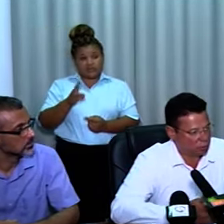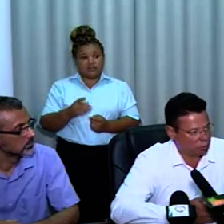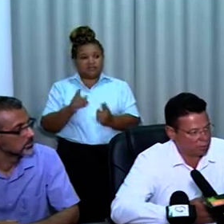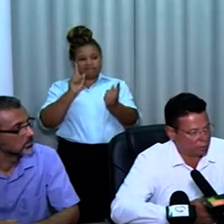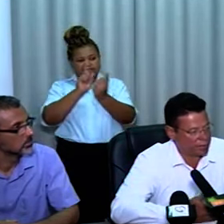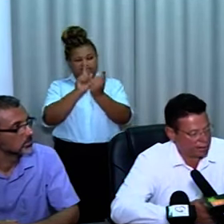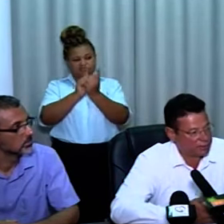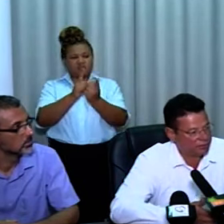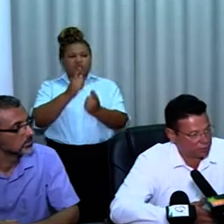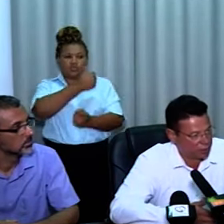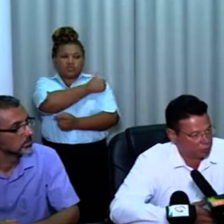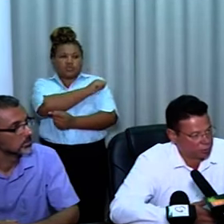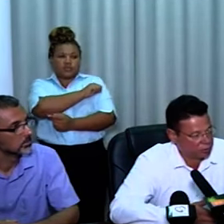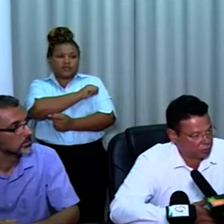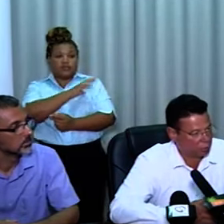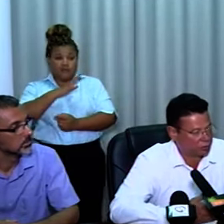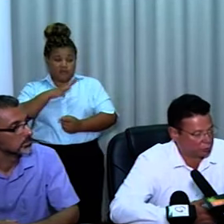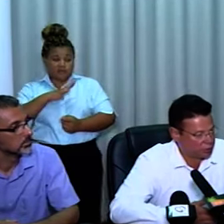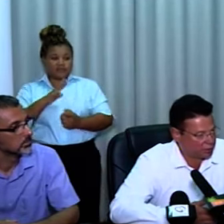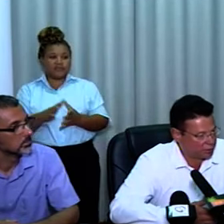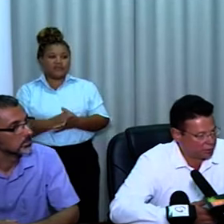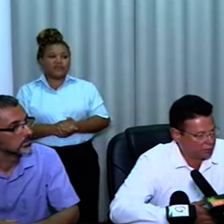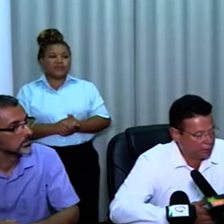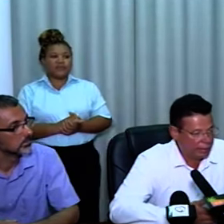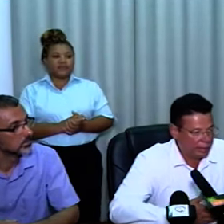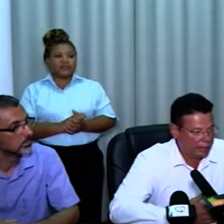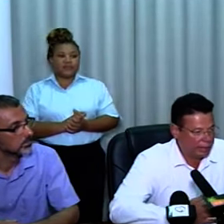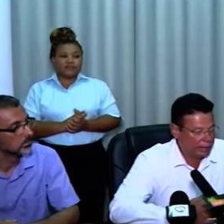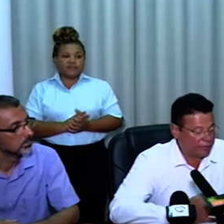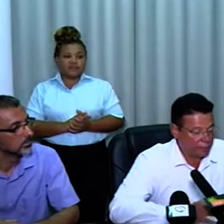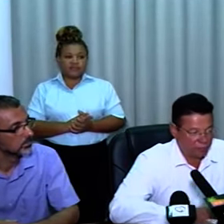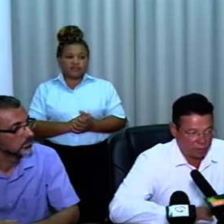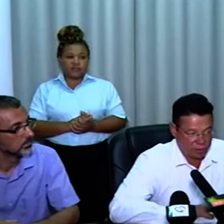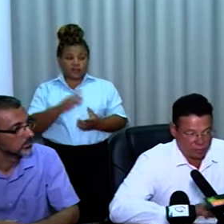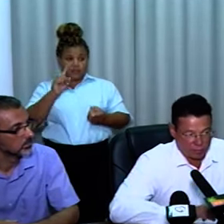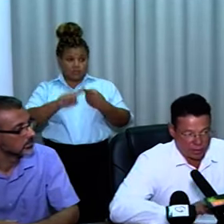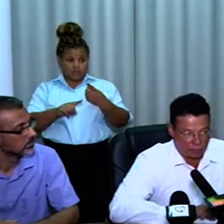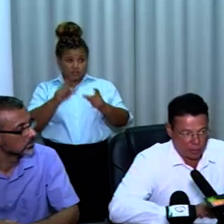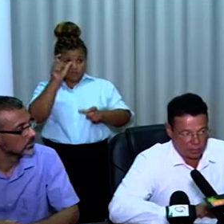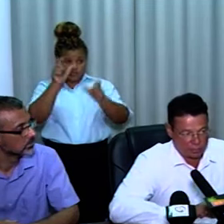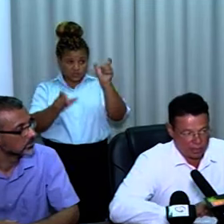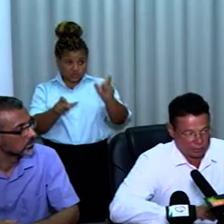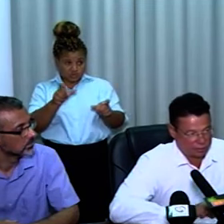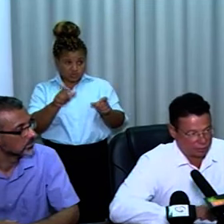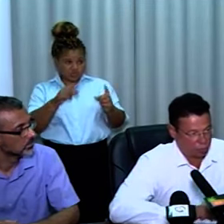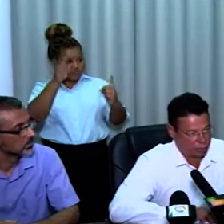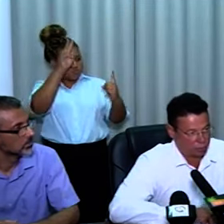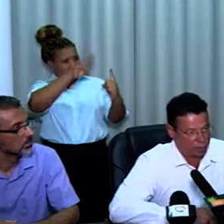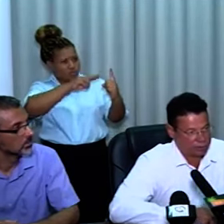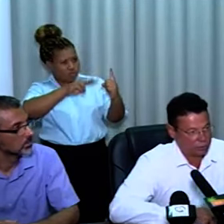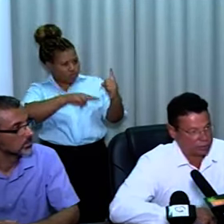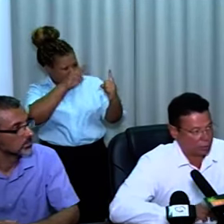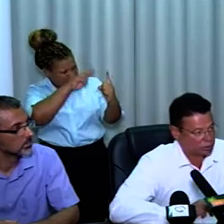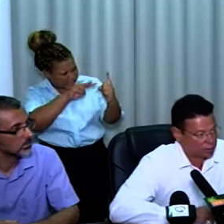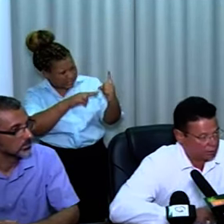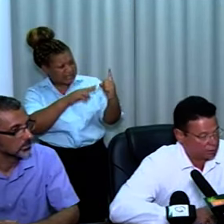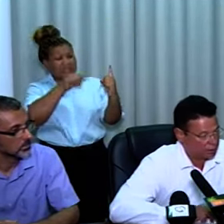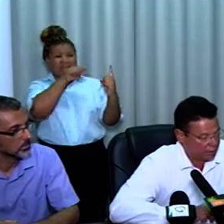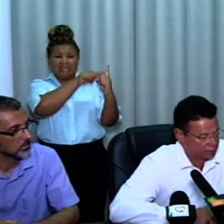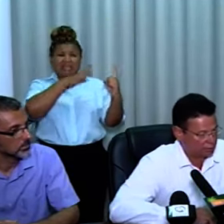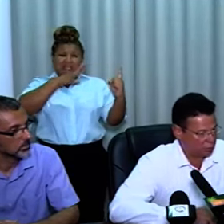Qu'il nous garde à surveillance, par exemple, ou le contact tracing. Qui fait mettre un point essentiel, je crois, que le monde a encore